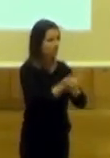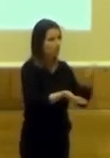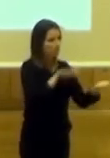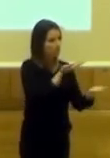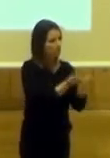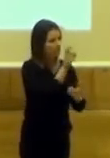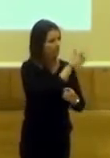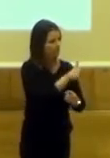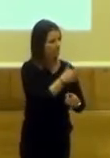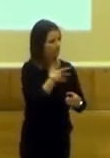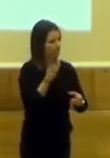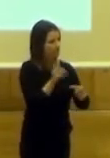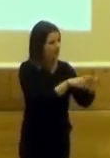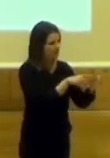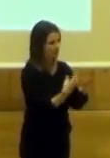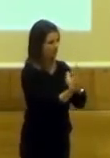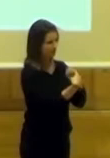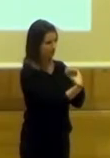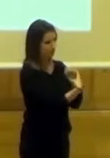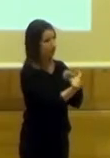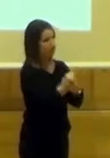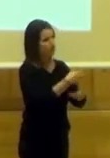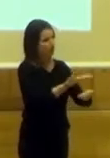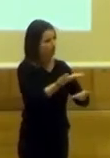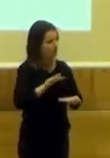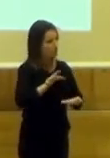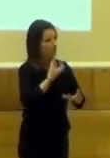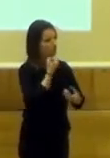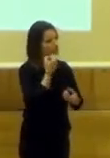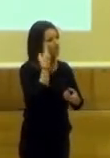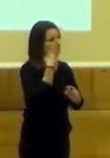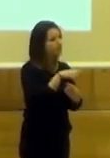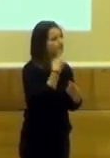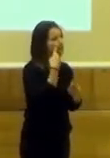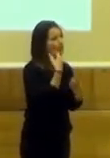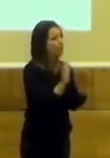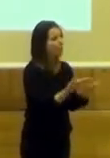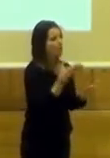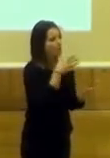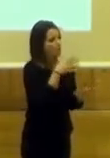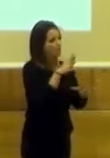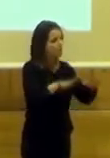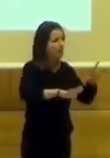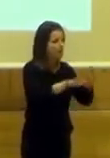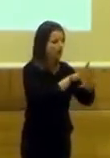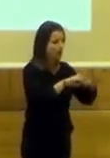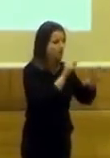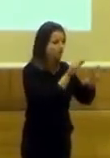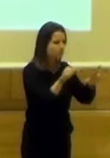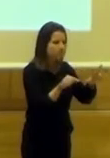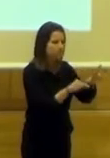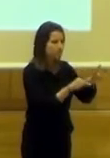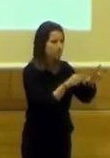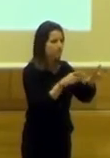fue proponer a las personas que quisieron participar con nosotras que nos ayudaran a identificar, a través de una tarea de mapeo,